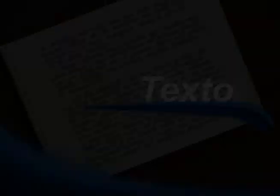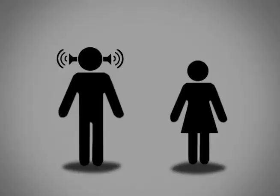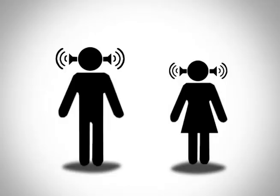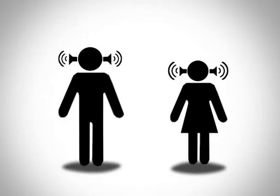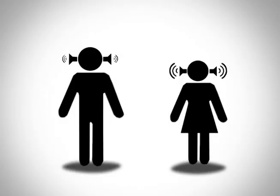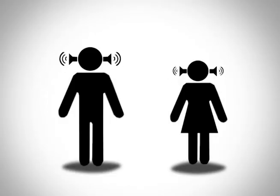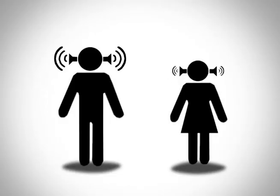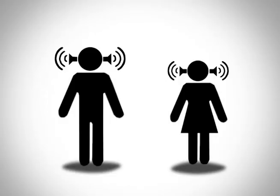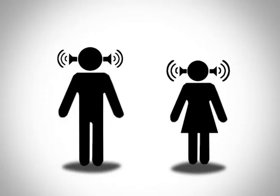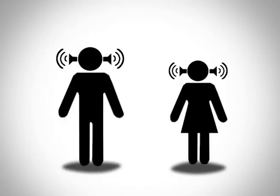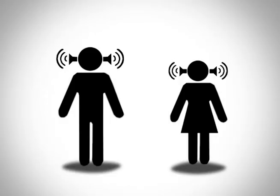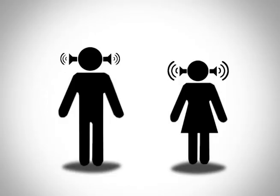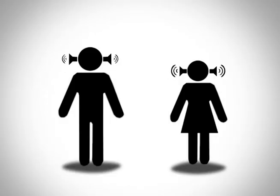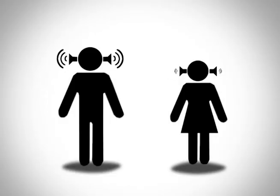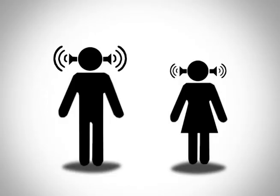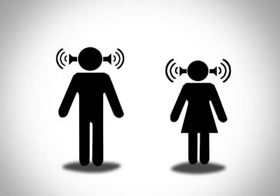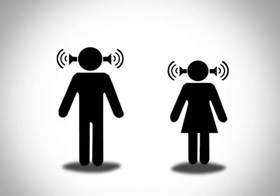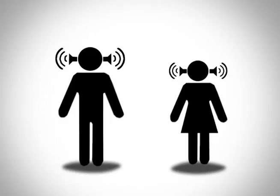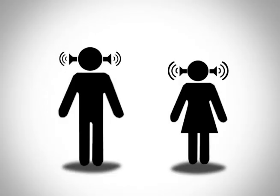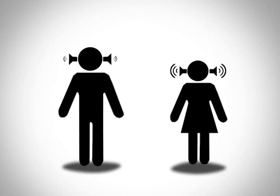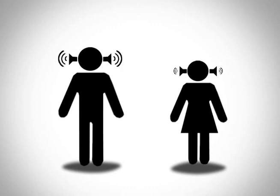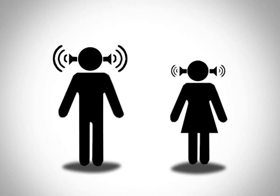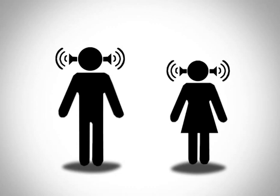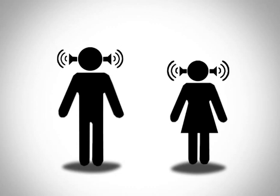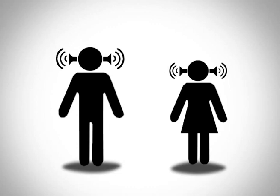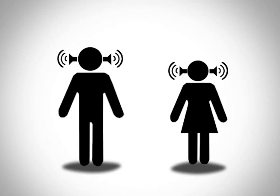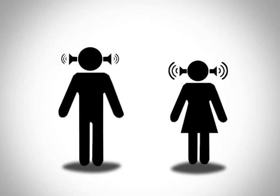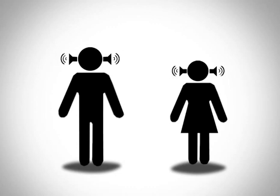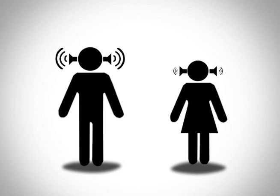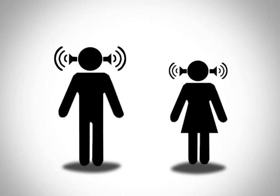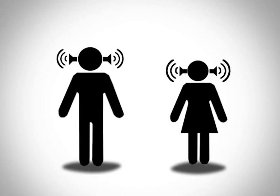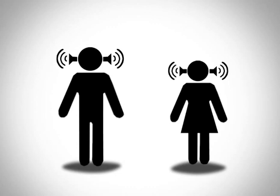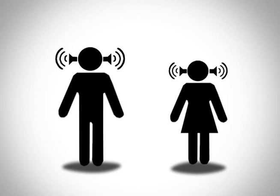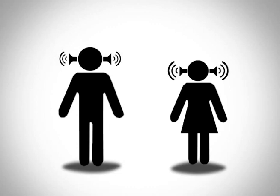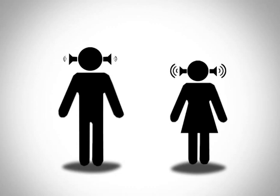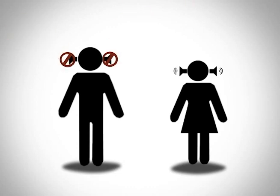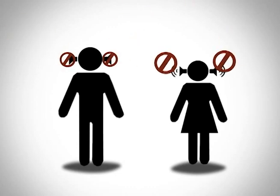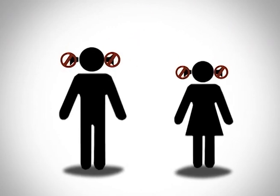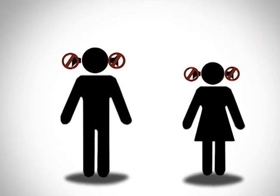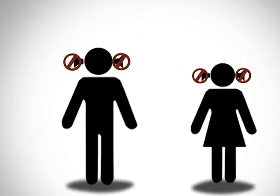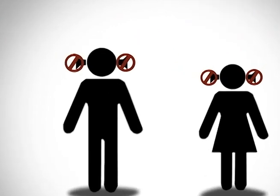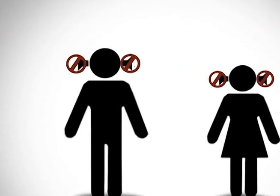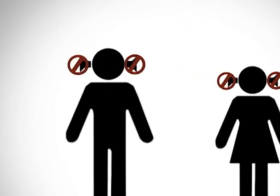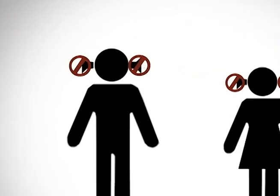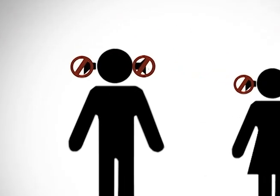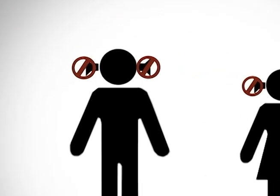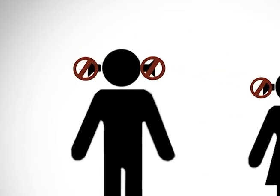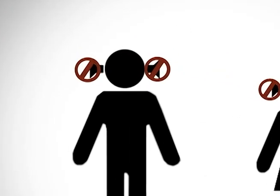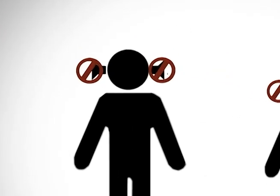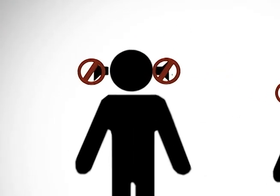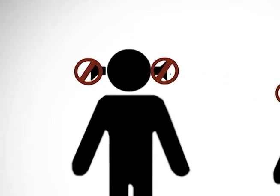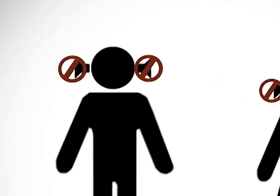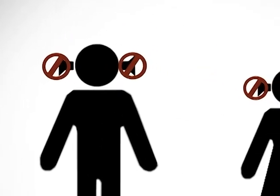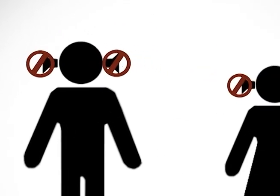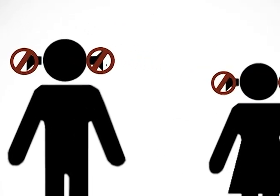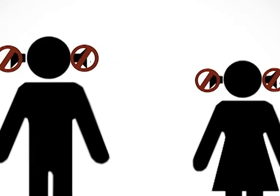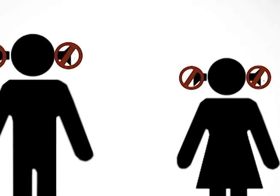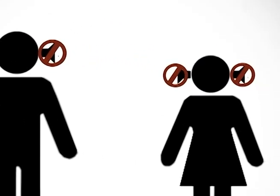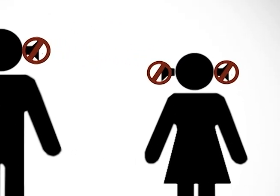La deficiencia auditiva es una limitación de carácter físico que viven algunas personas. Esta